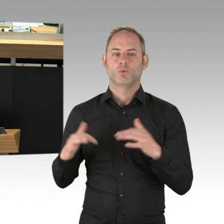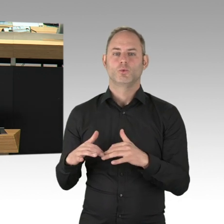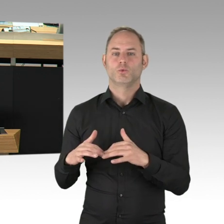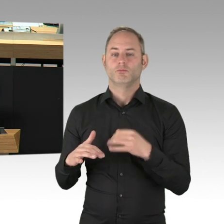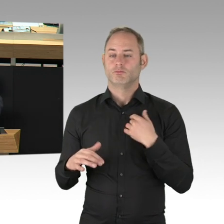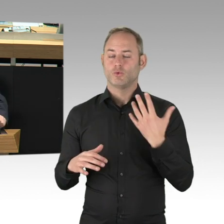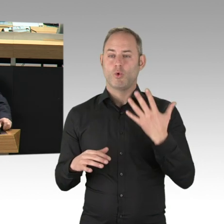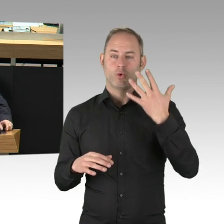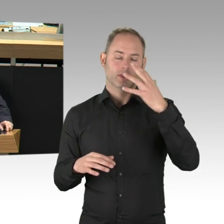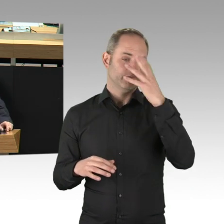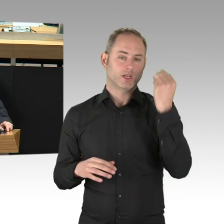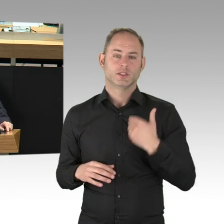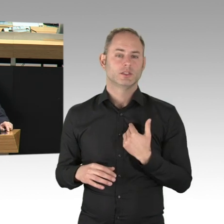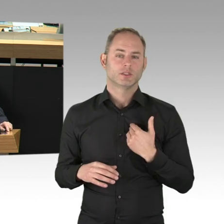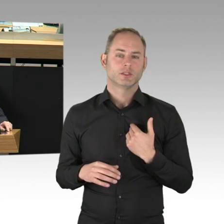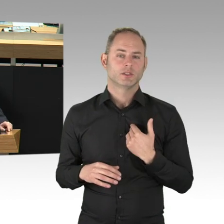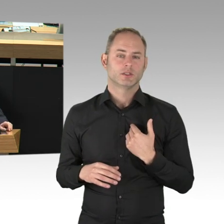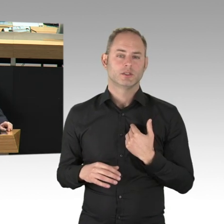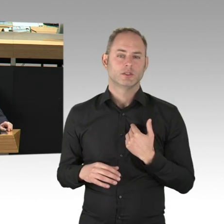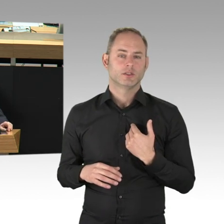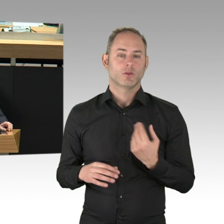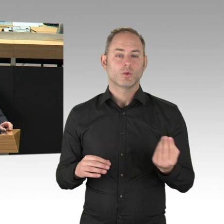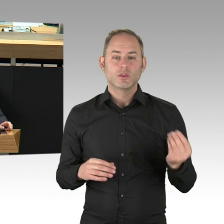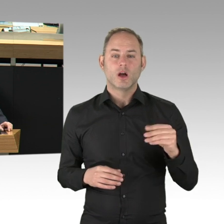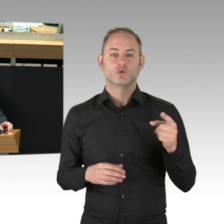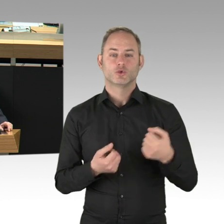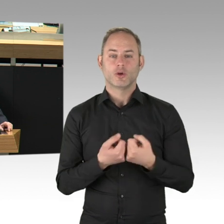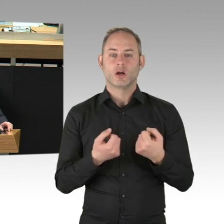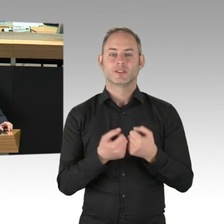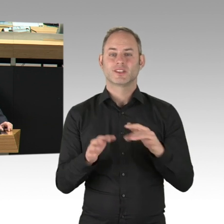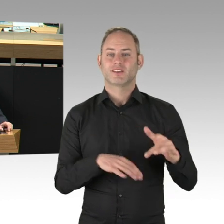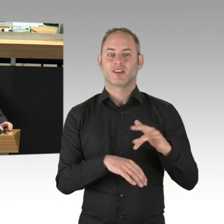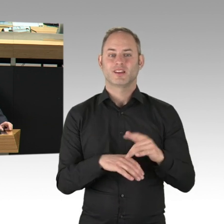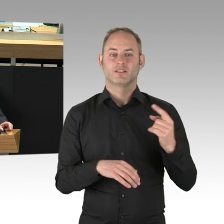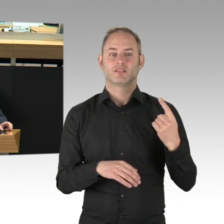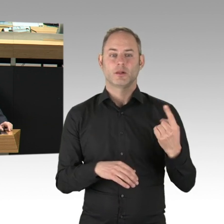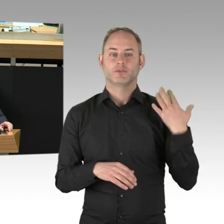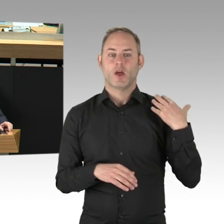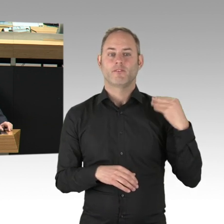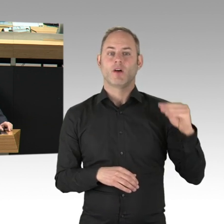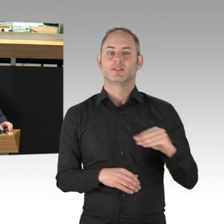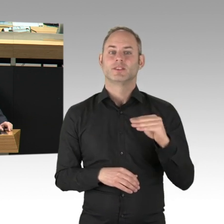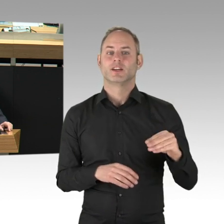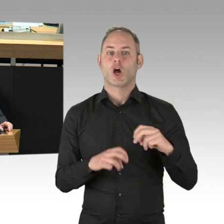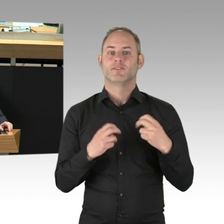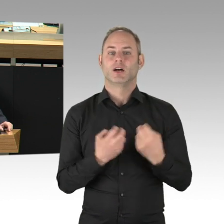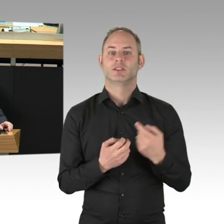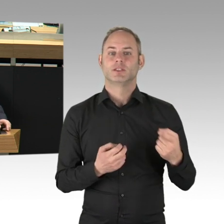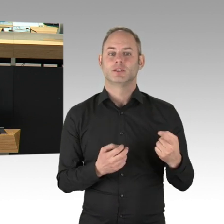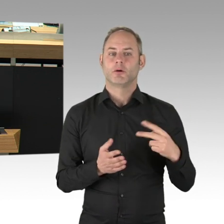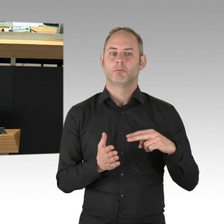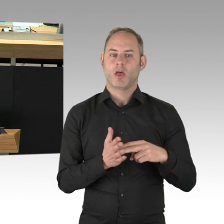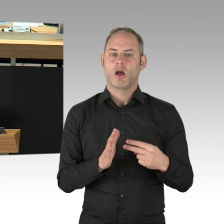instrumentalisierte. Ich sagte es eingangs schon, so verhöhen Sie die Millionen wirklichen Opfer